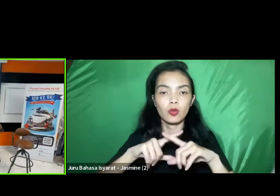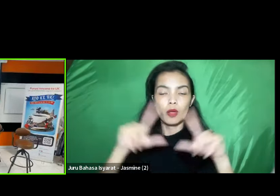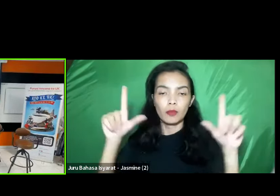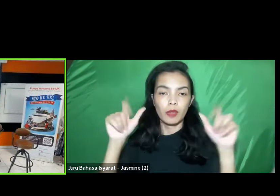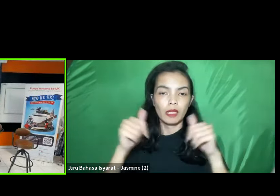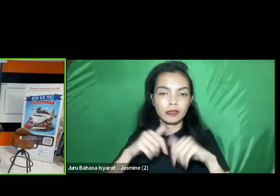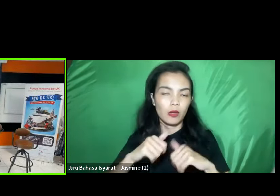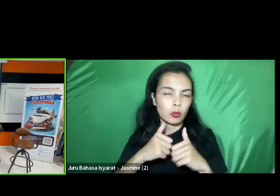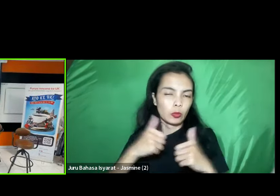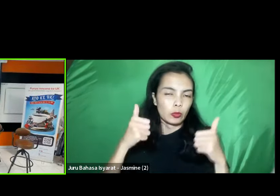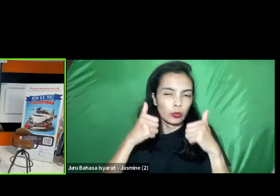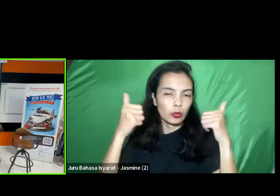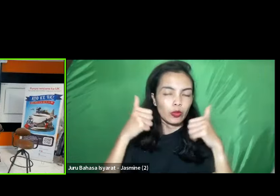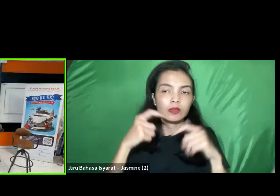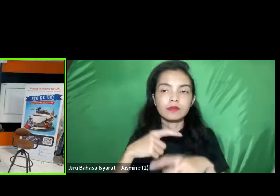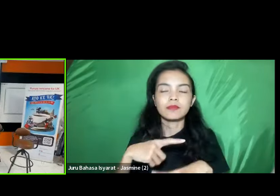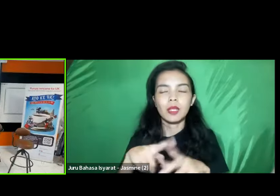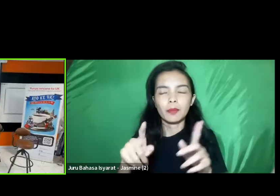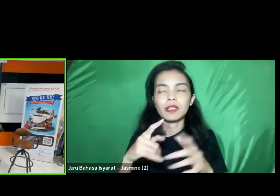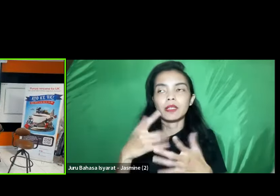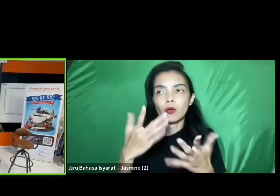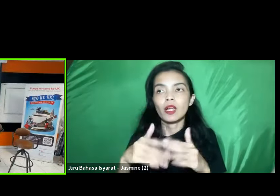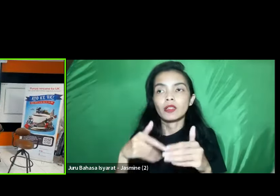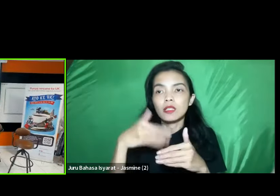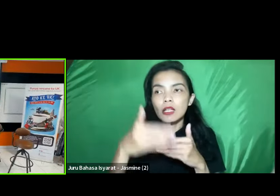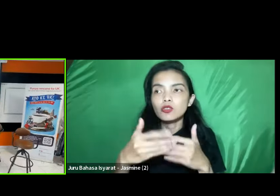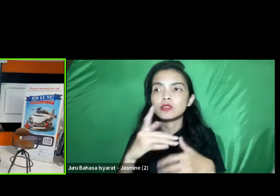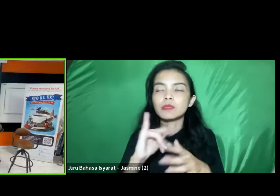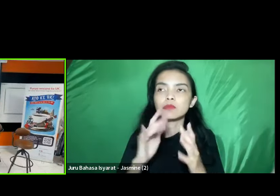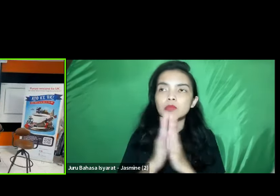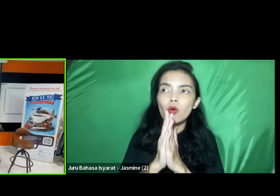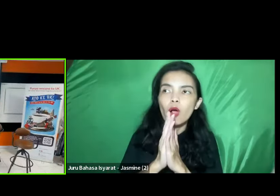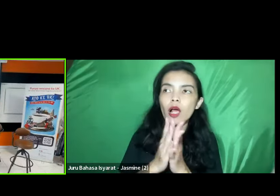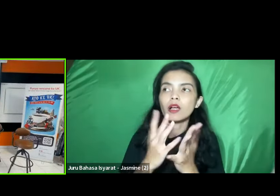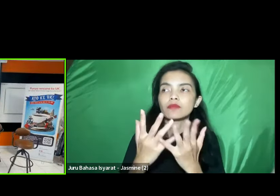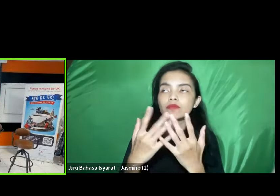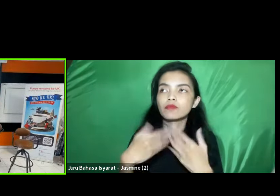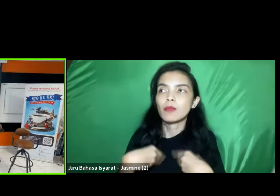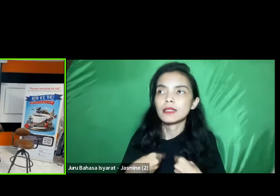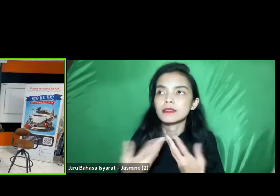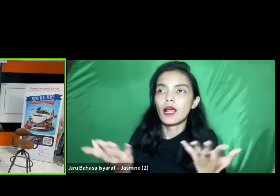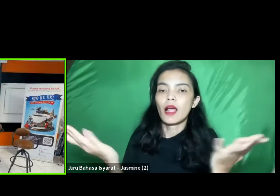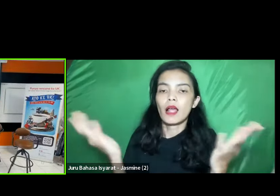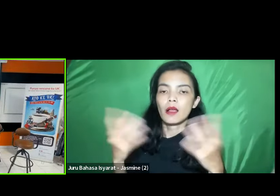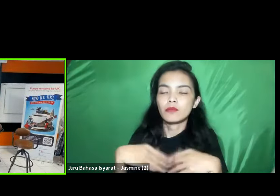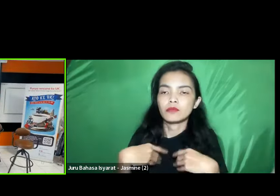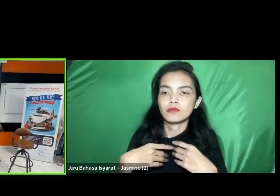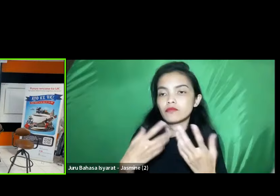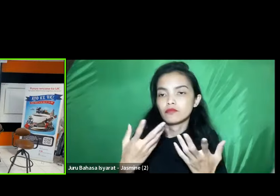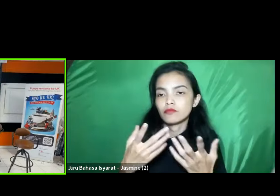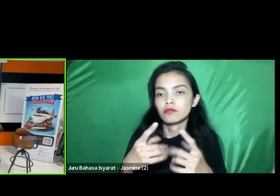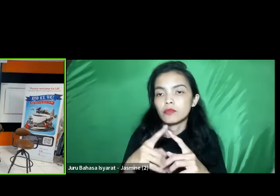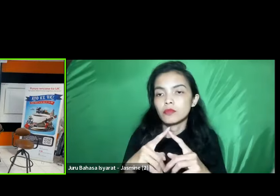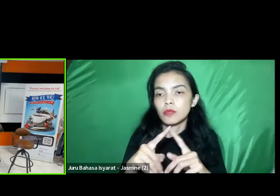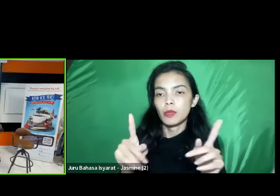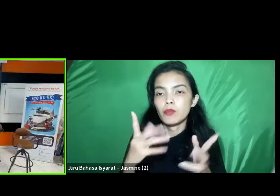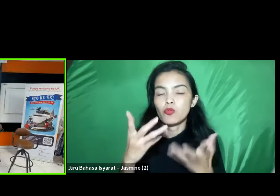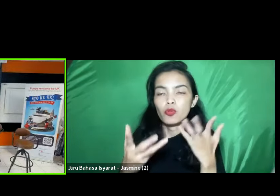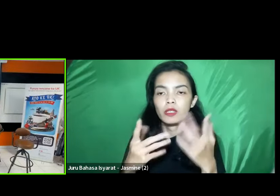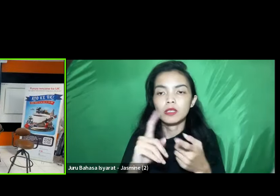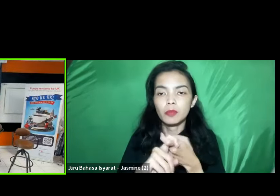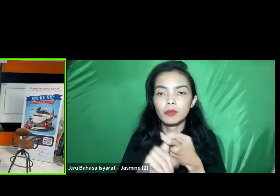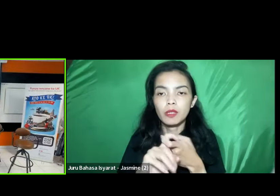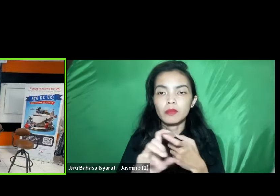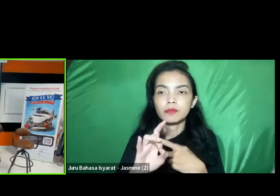ber kerja berdoa dan berserah gitu kalau rezeki ggak akan ke mana gitu ya Dan juga mungkin ada teman-teman juga yang waktu Mungkin memang e kita